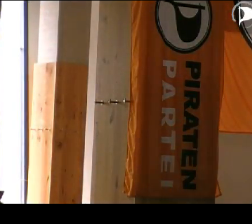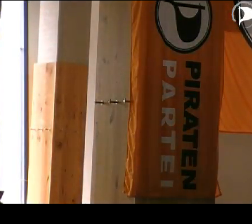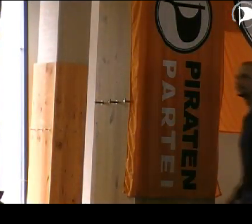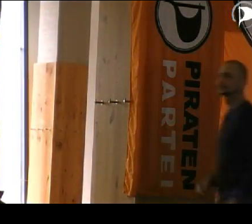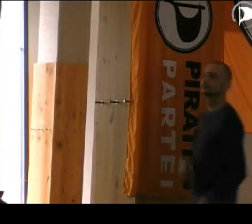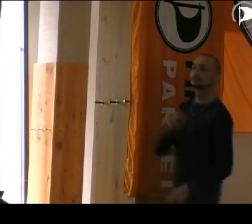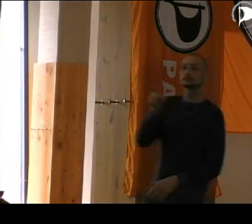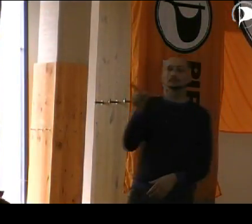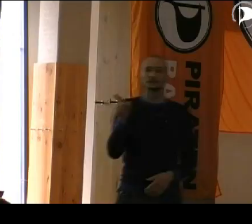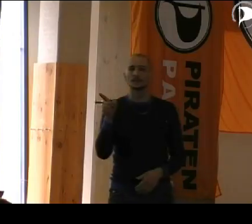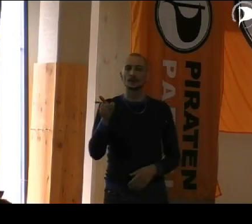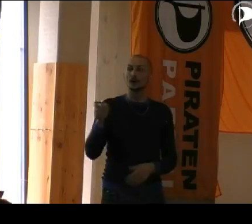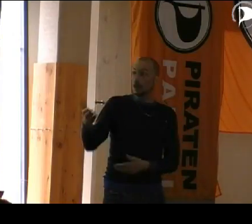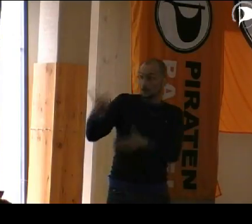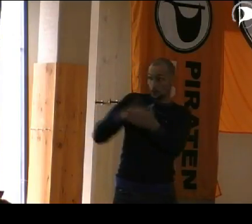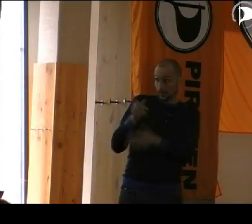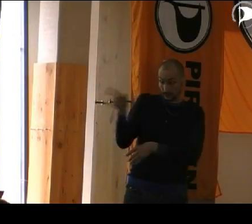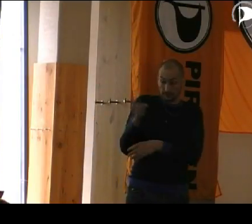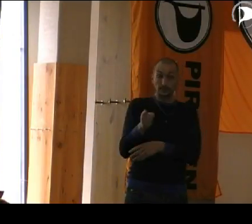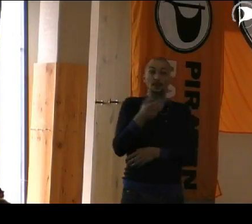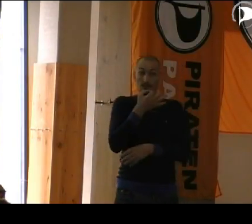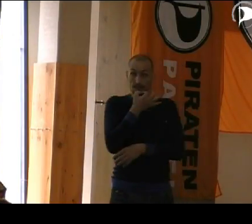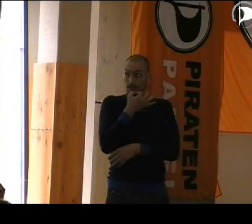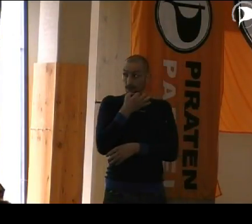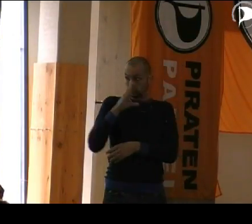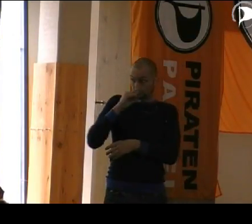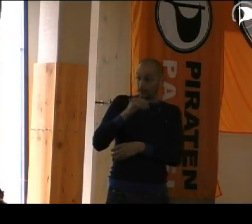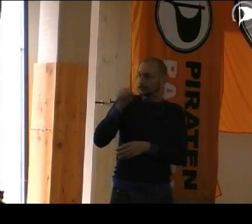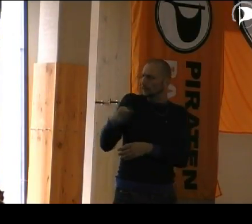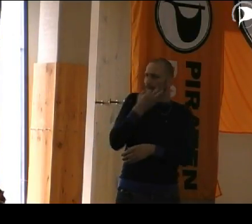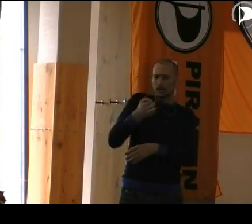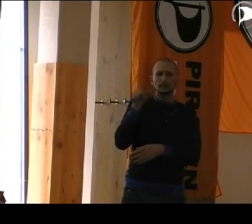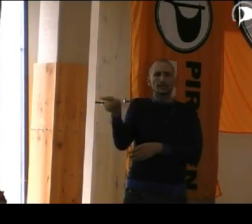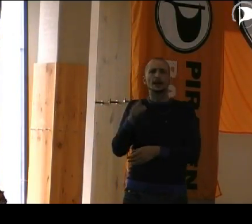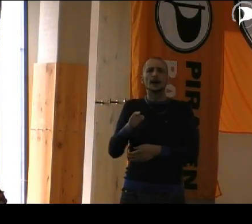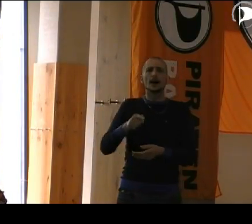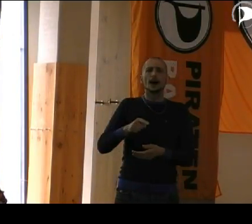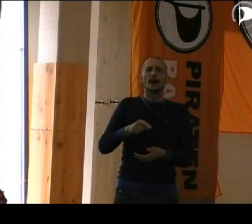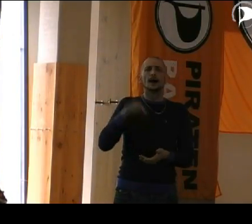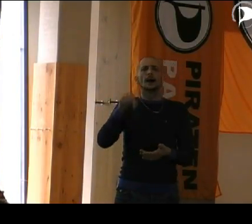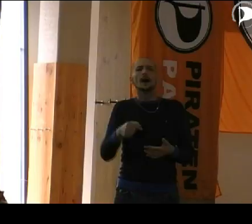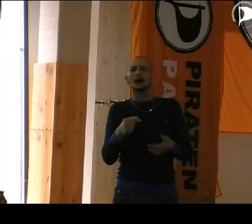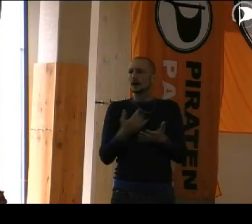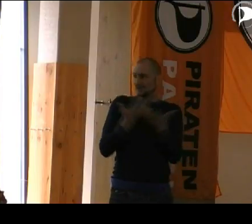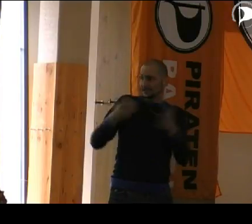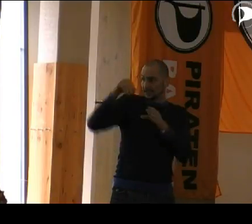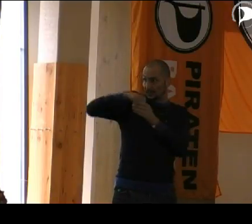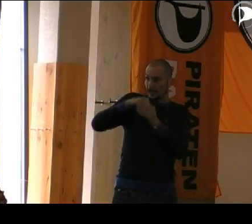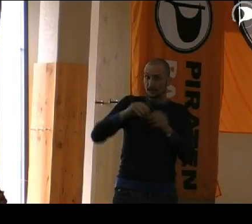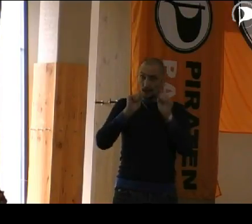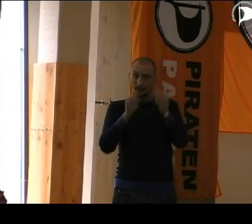zum einen ja es ist tatsächlich so ich habe mich wohl geirrt es ist möglich